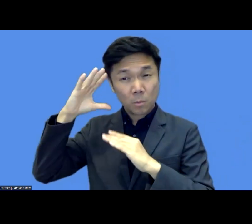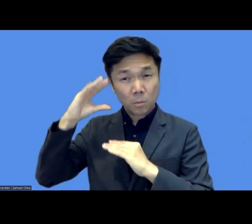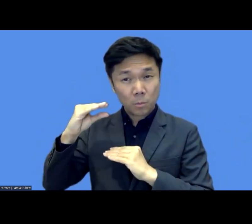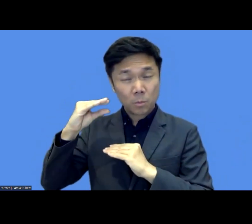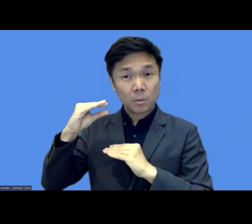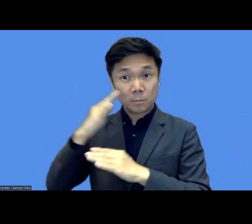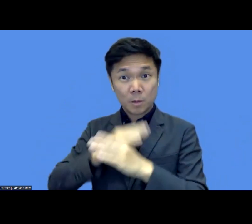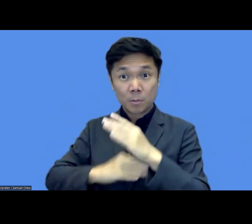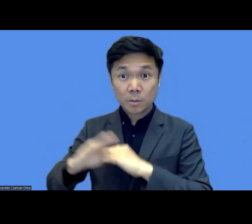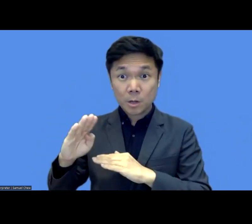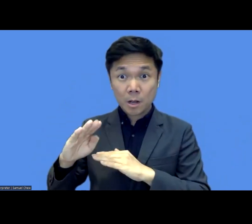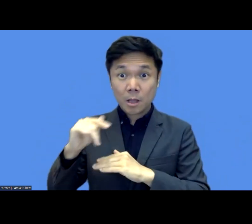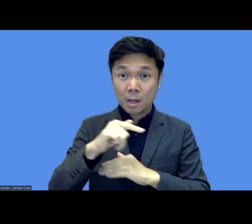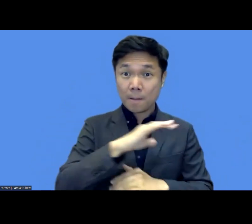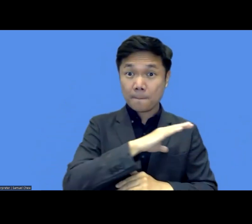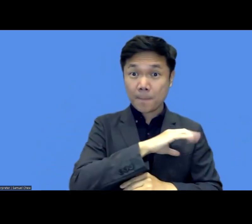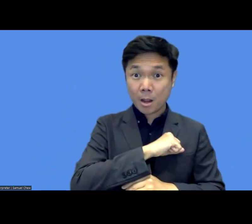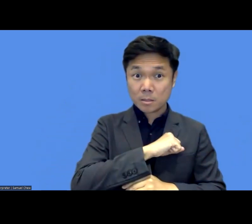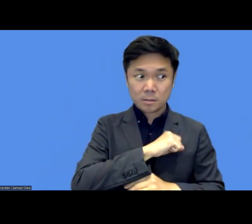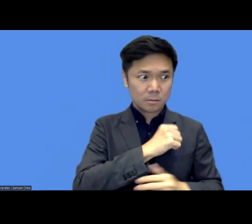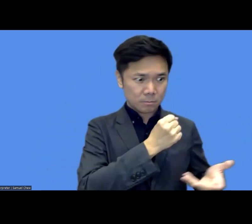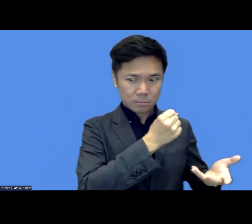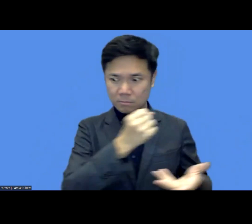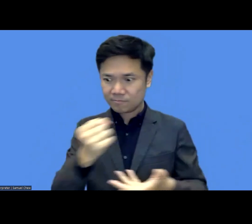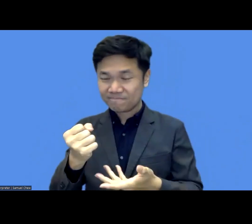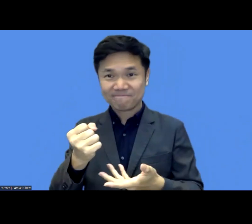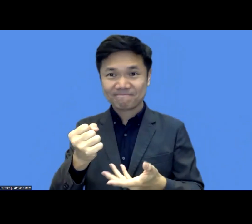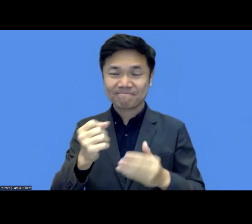de las nacionalidades. Muchísimas